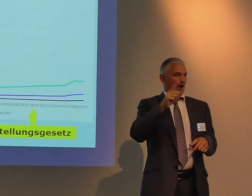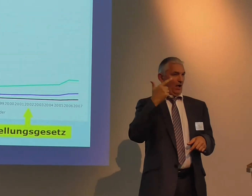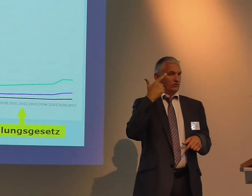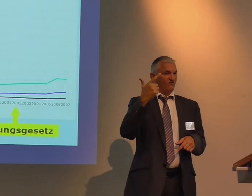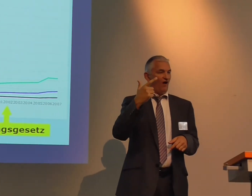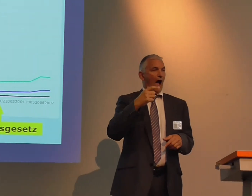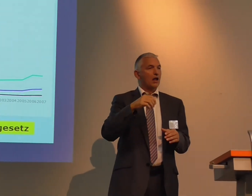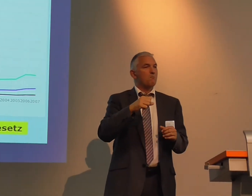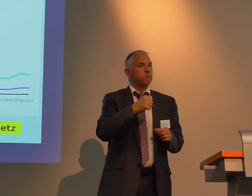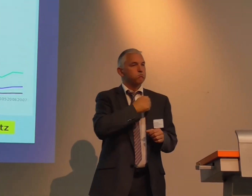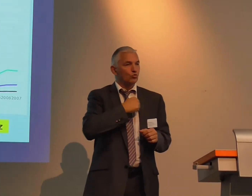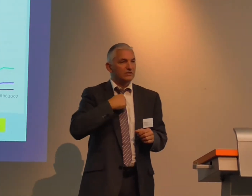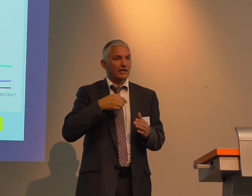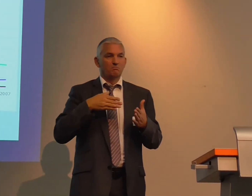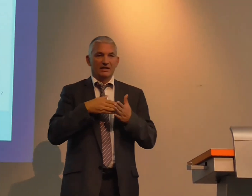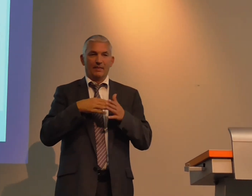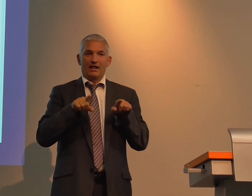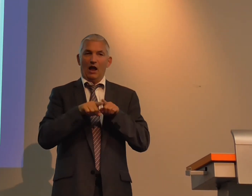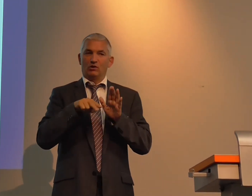obwohl in 2002 das